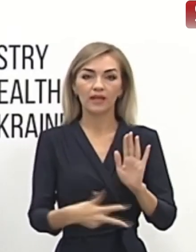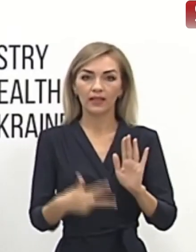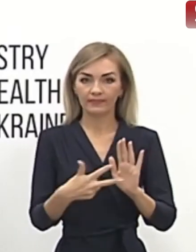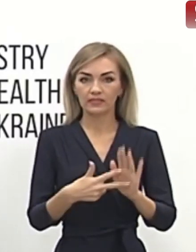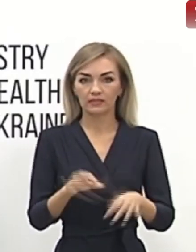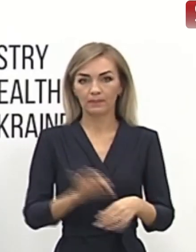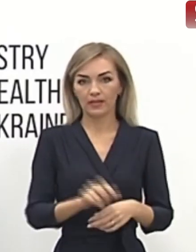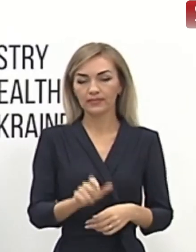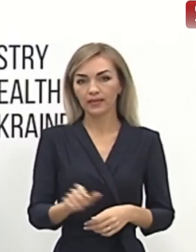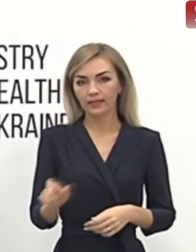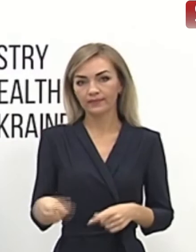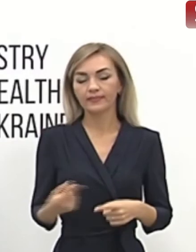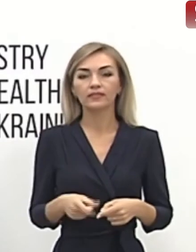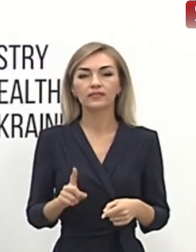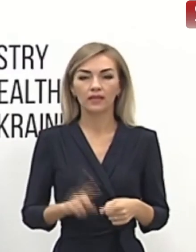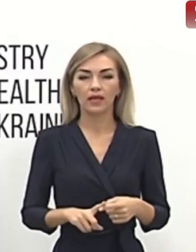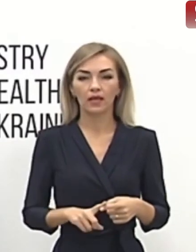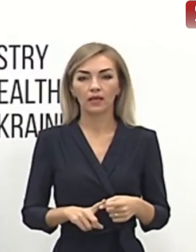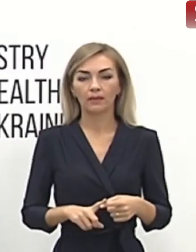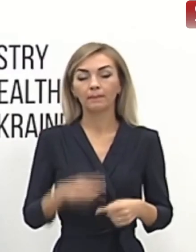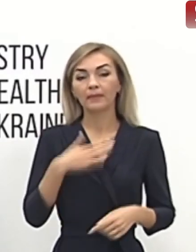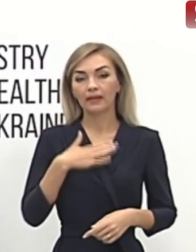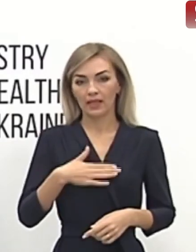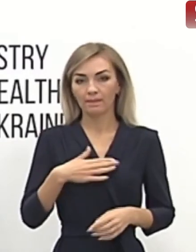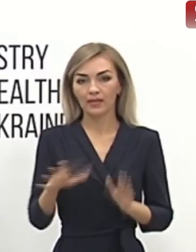1788 пацієнтів. Це такий